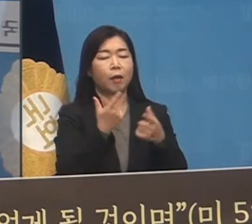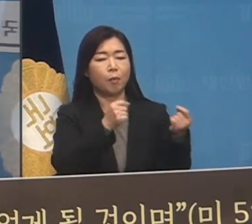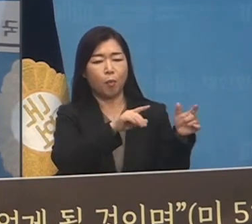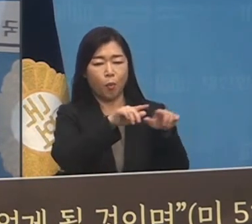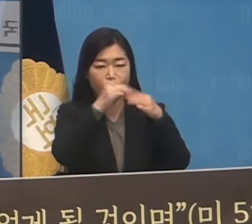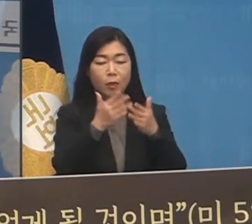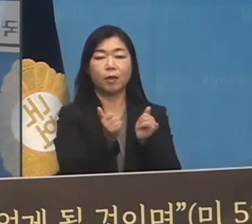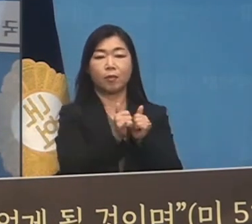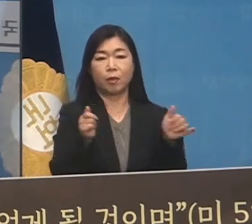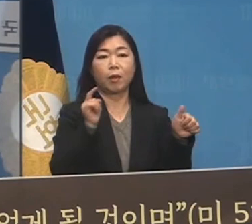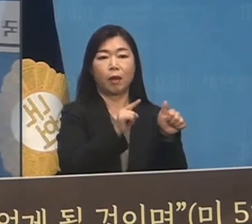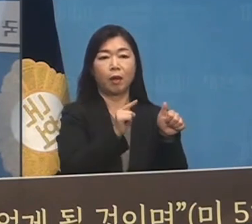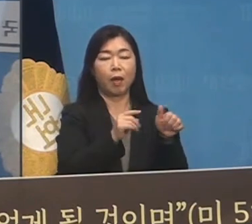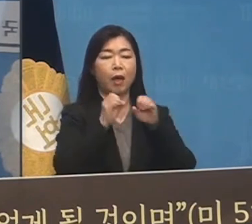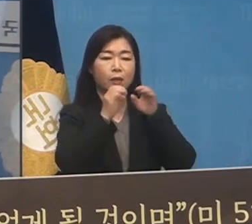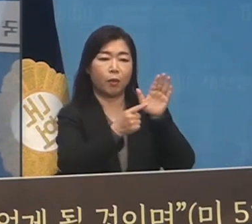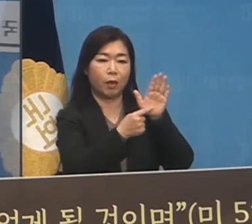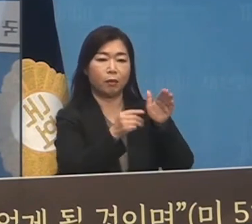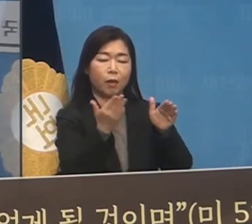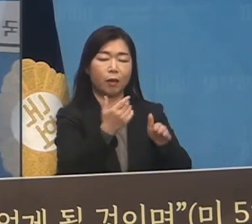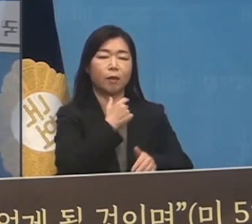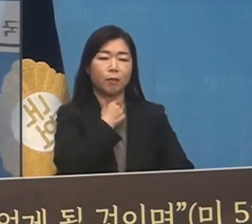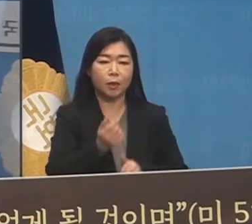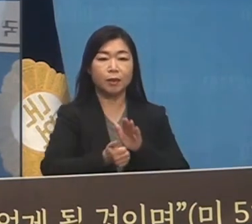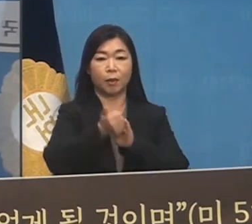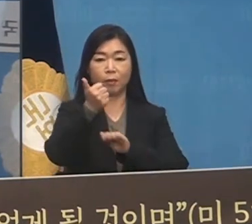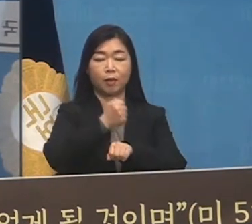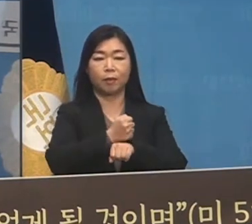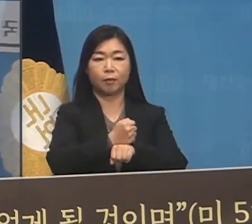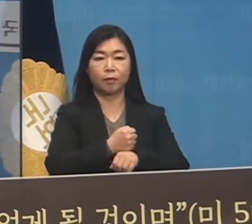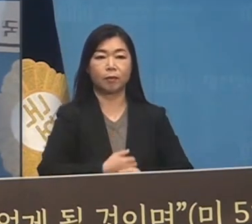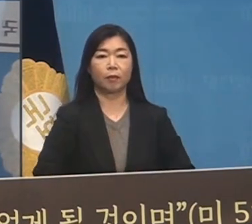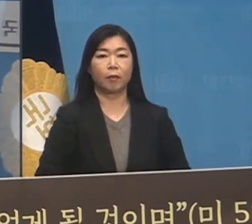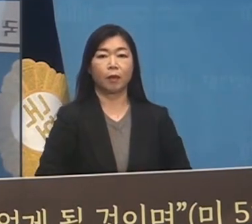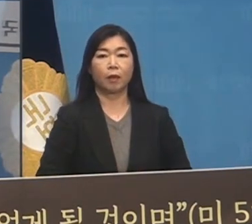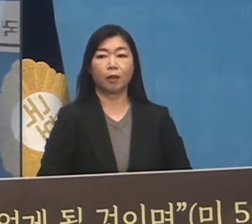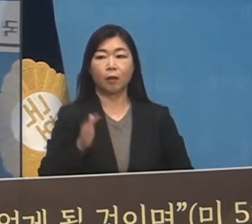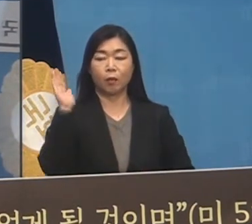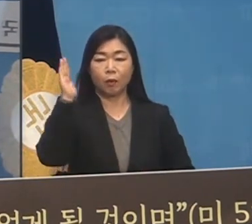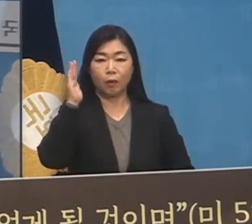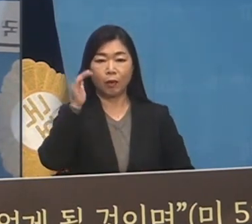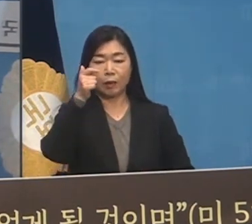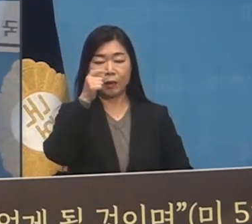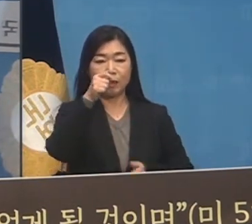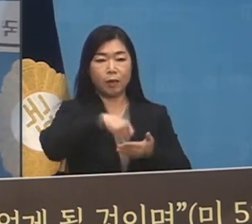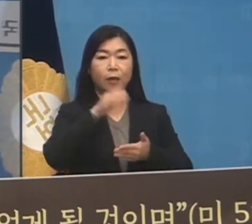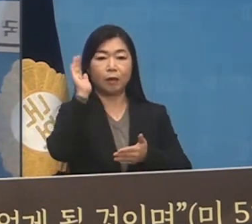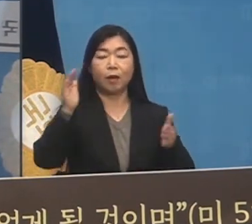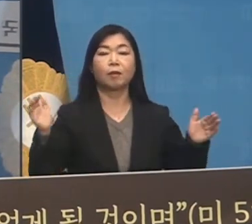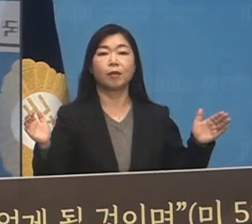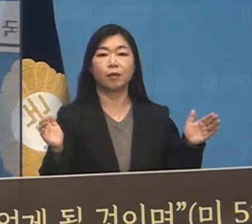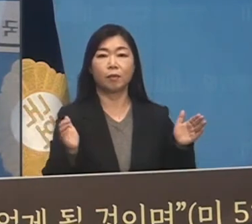모든 사람들에게 전달되어지기를 희망하겠습니다. 이만